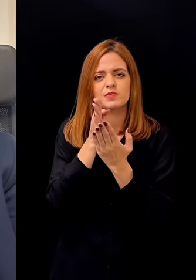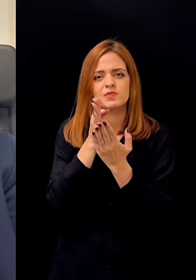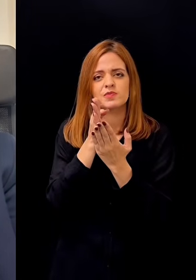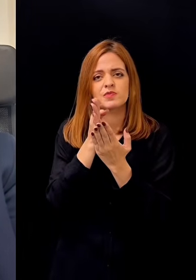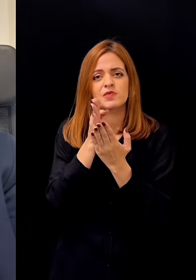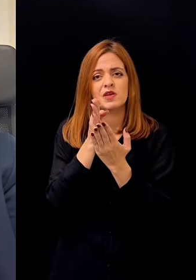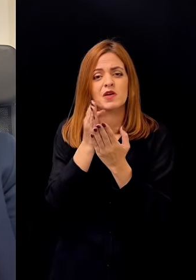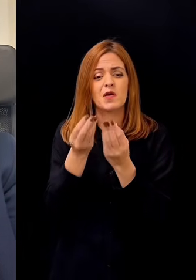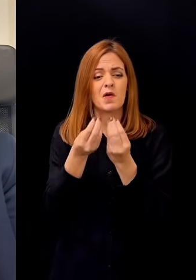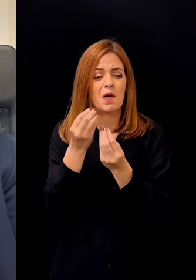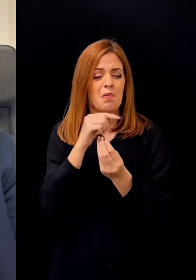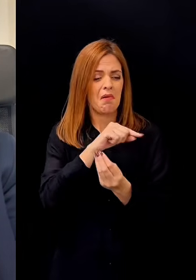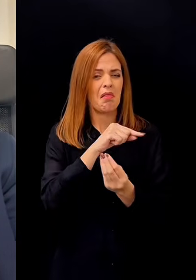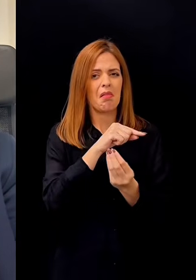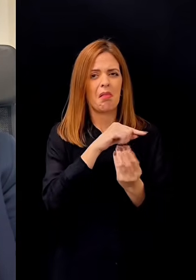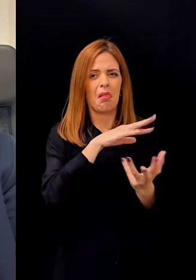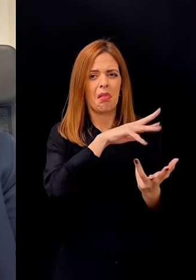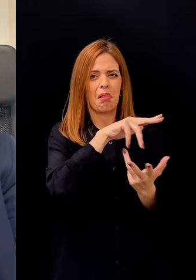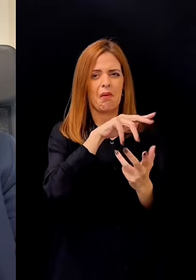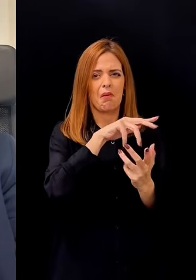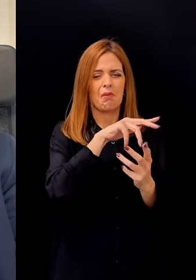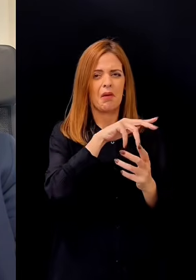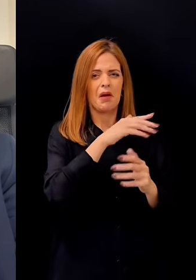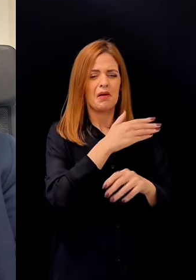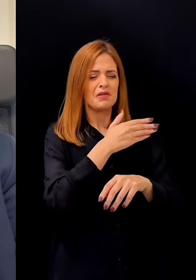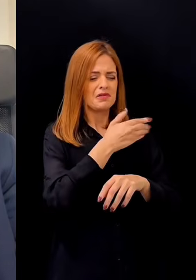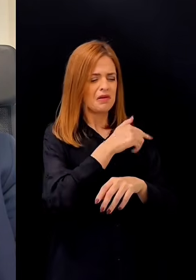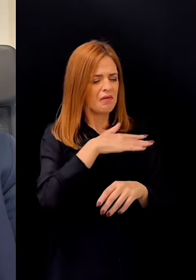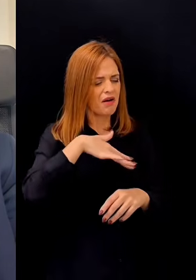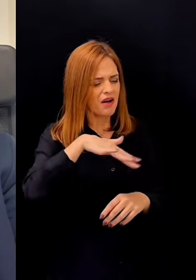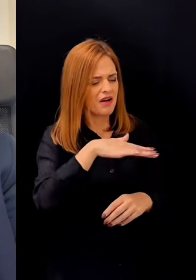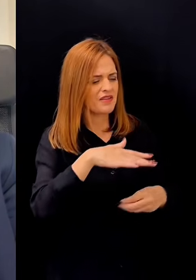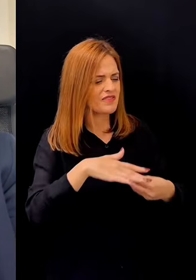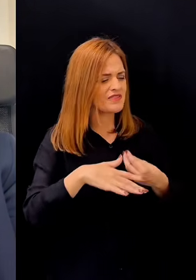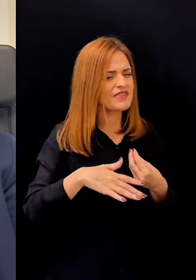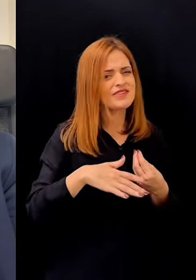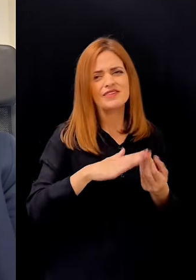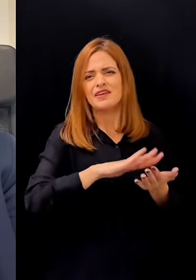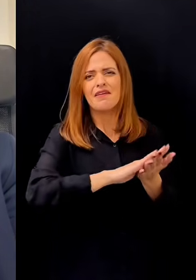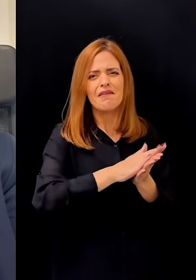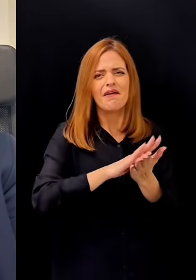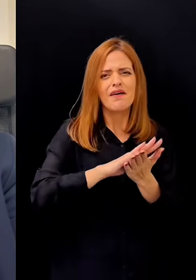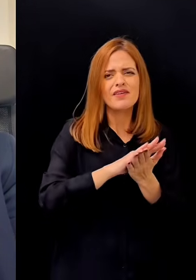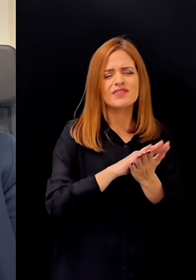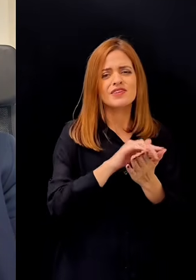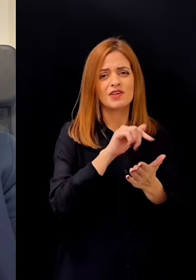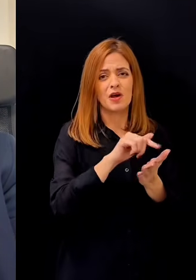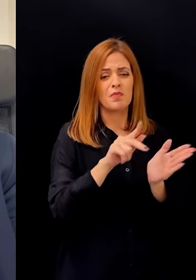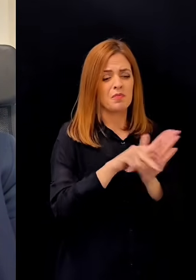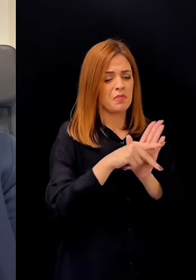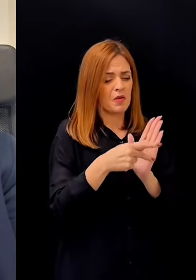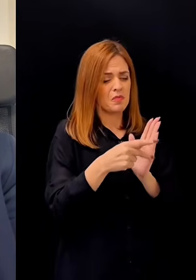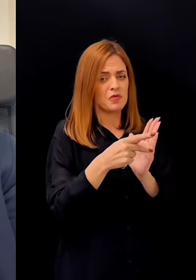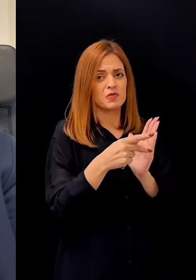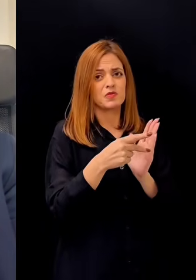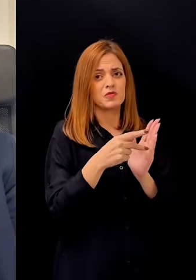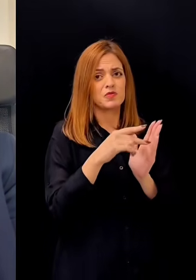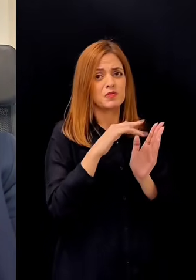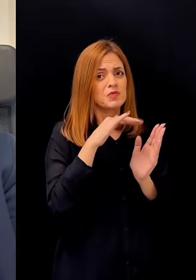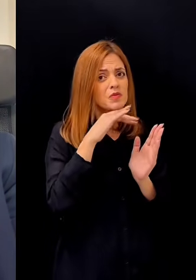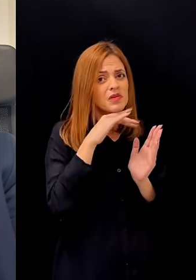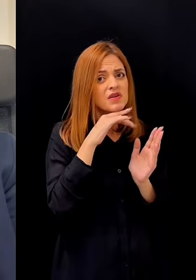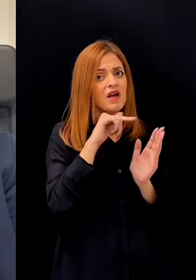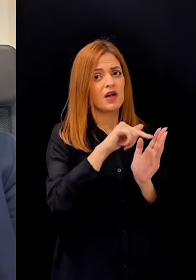num mundo podre, sujo, nojento, enterrado no inferno. A gente tem que